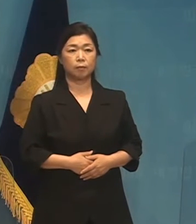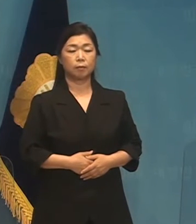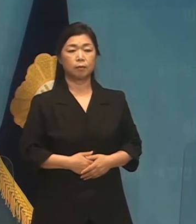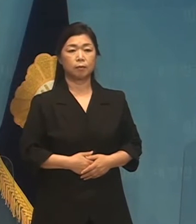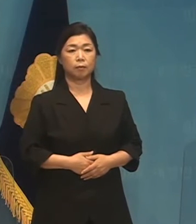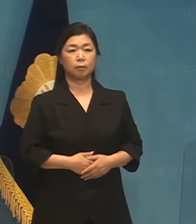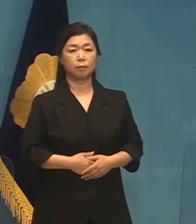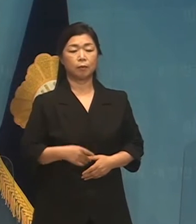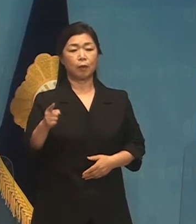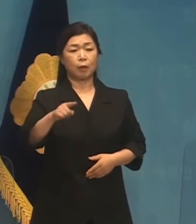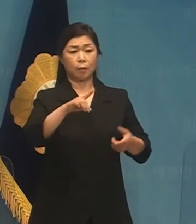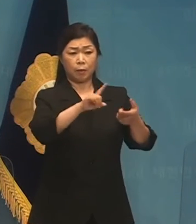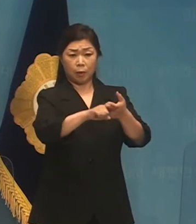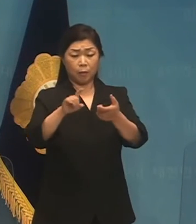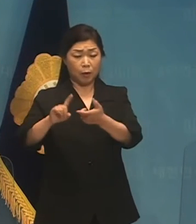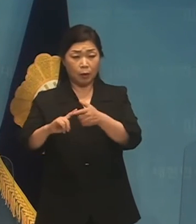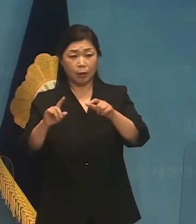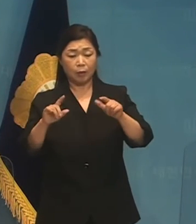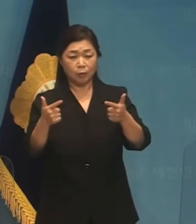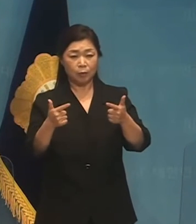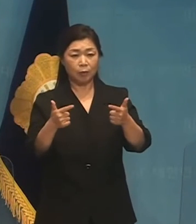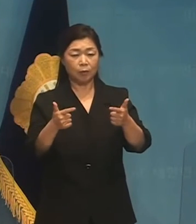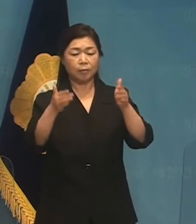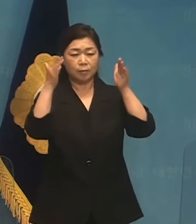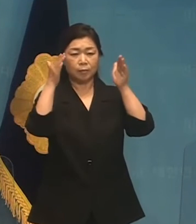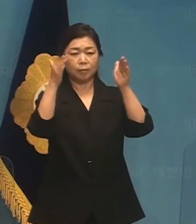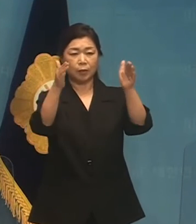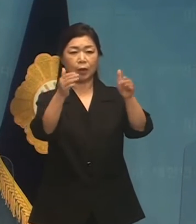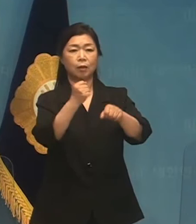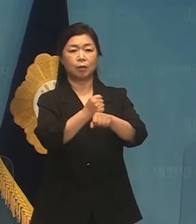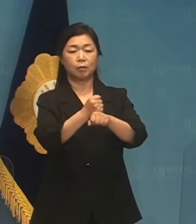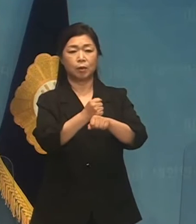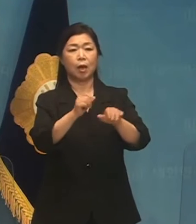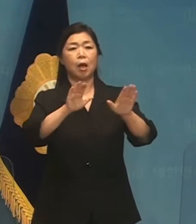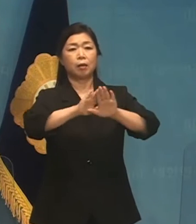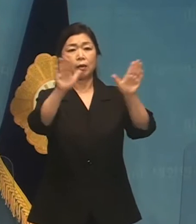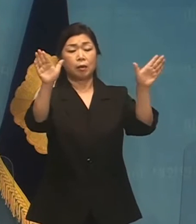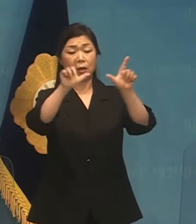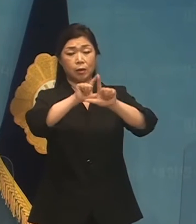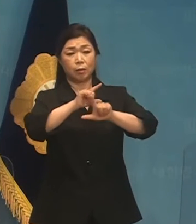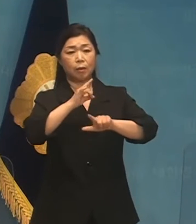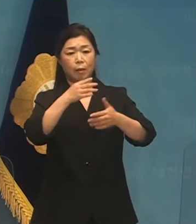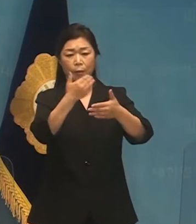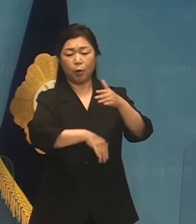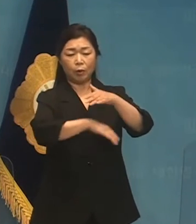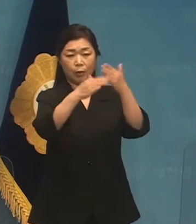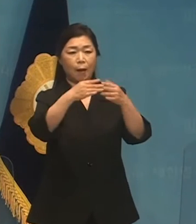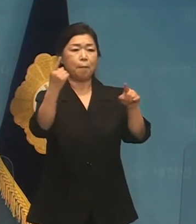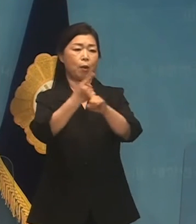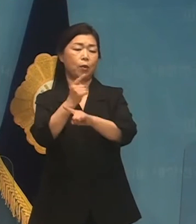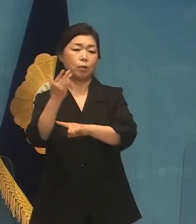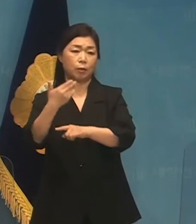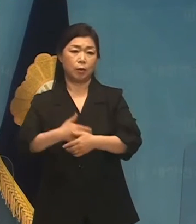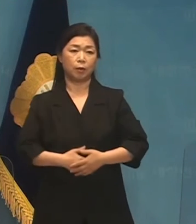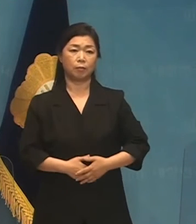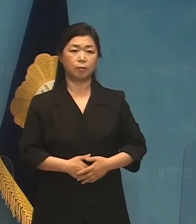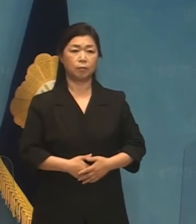파멸적 기후위기를 넘어 생태사회로 나아가겠습니다. 날씨만 빼고 모든 것을 다 바꾸어야